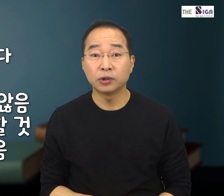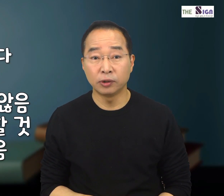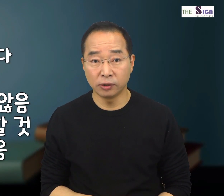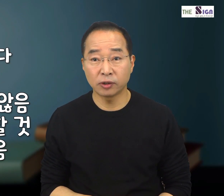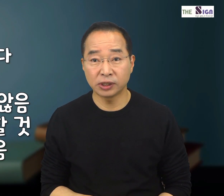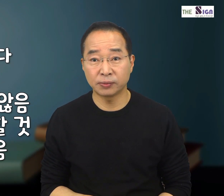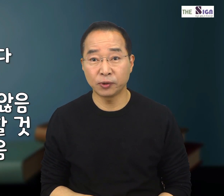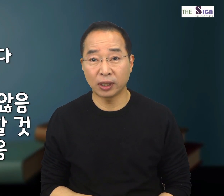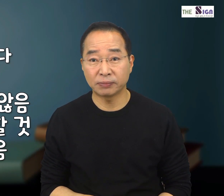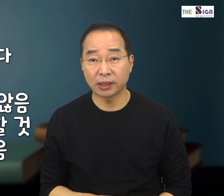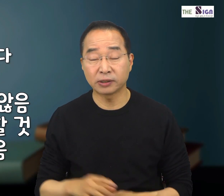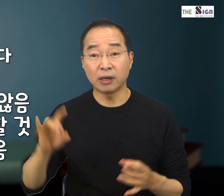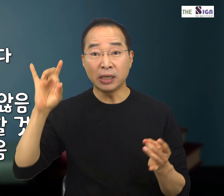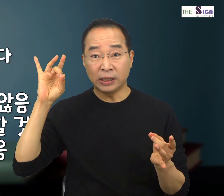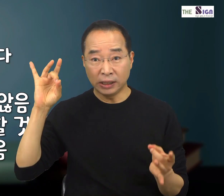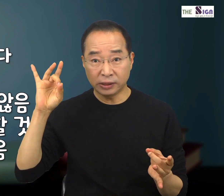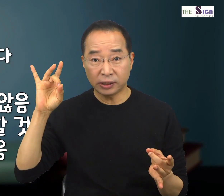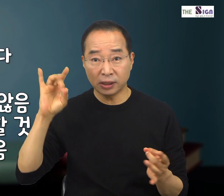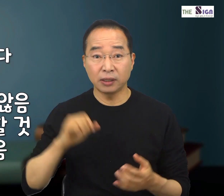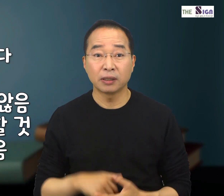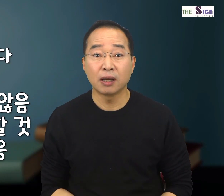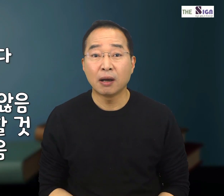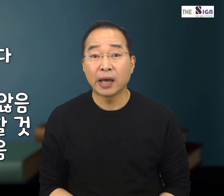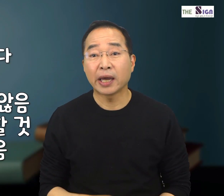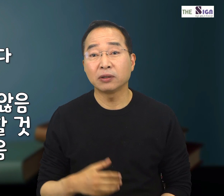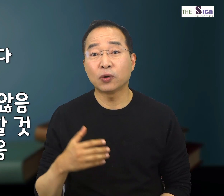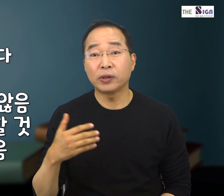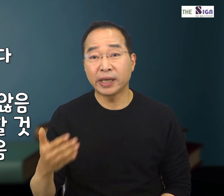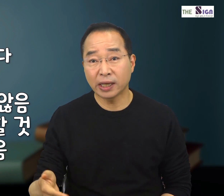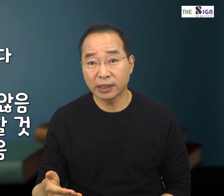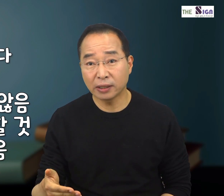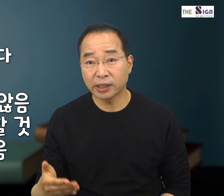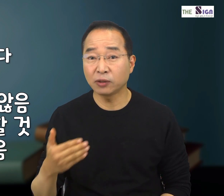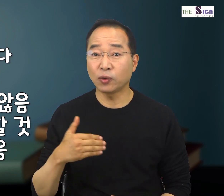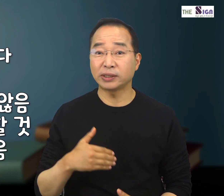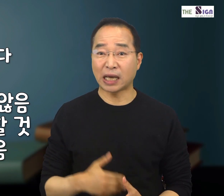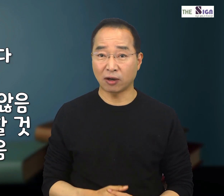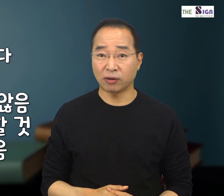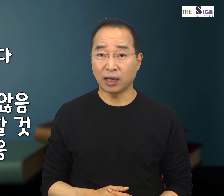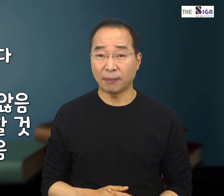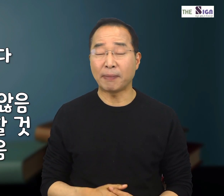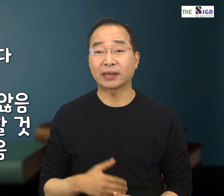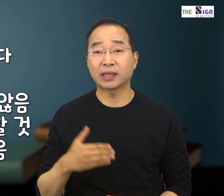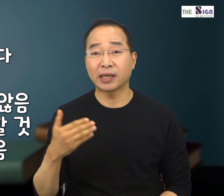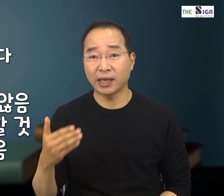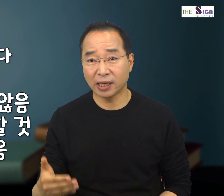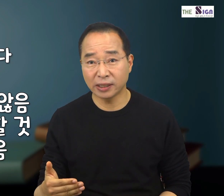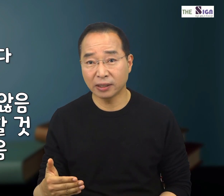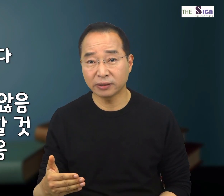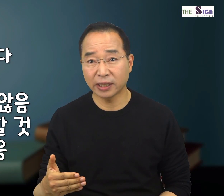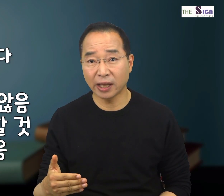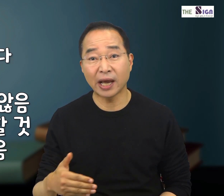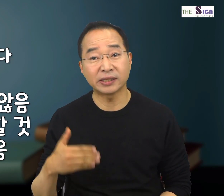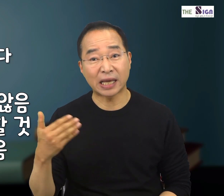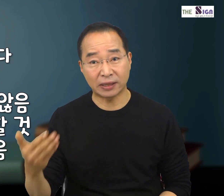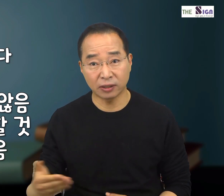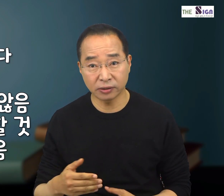이런 형식으로 표현합니다. 그래서 이 뜻이 행동을 해야 되는데 행동하지 않거나 마땅히 해야 되는데 하지 않는 것을,